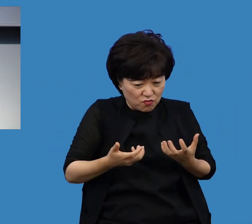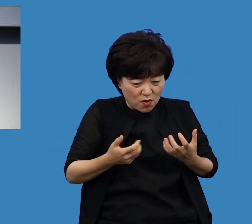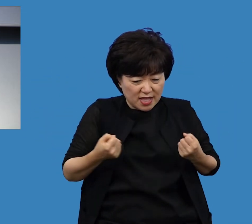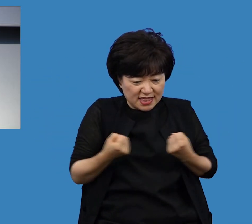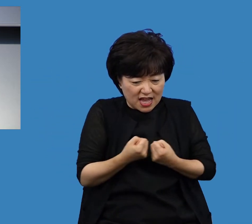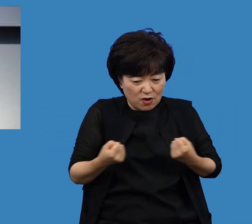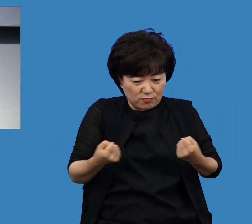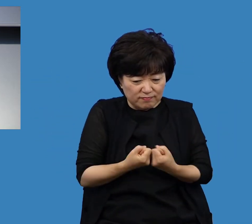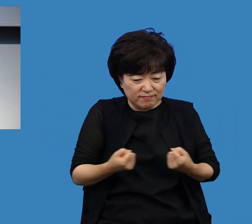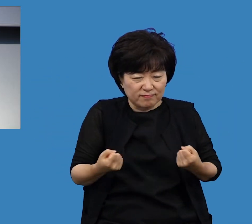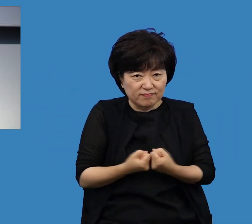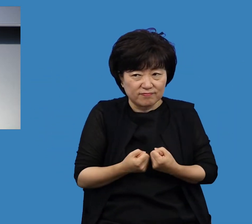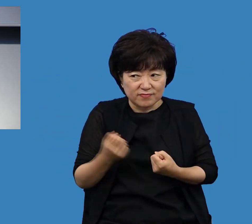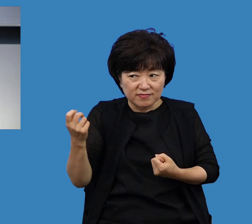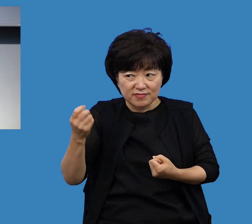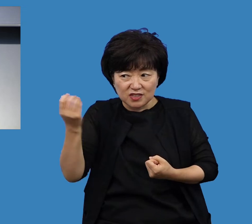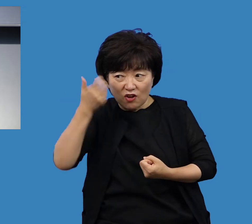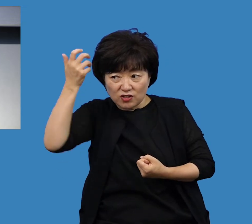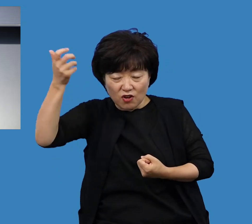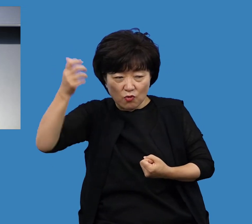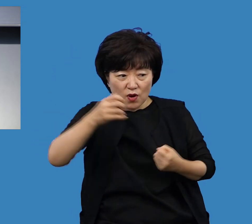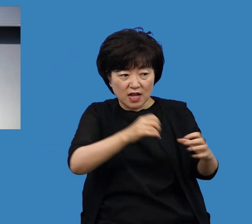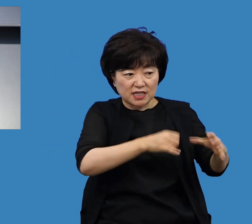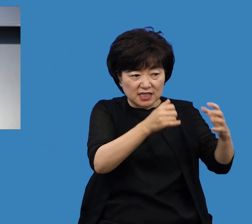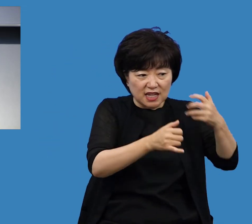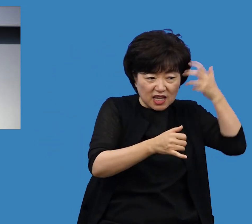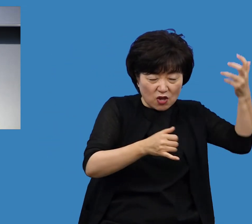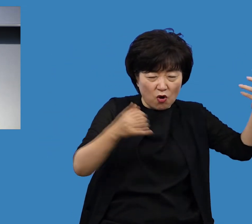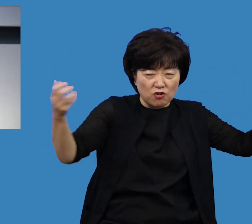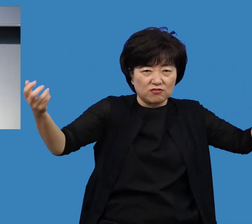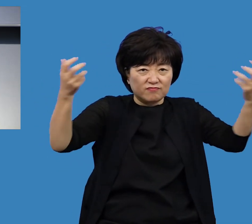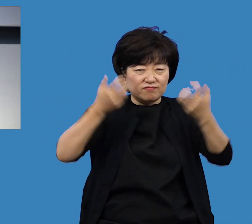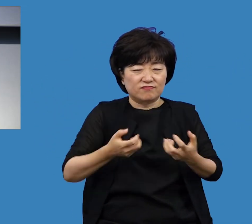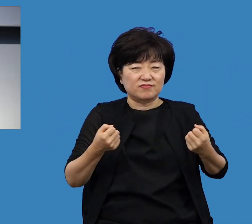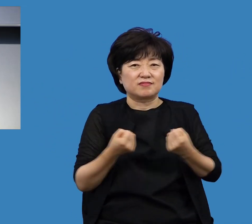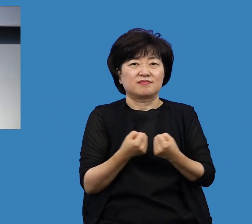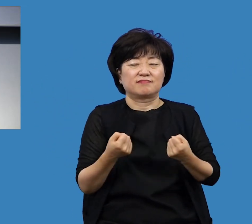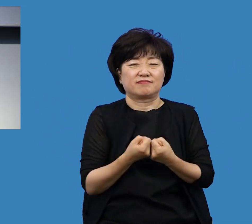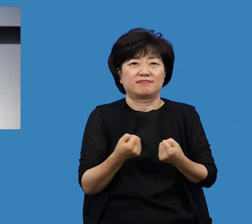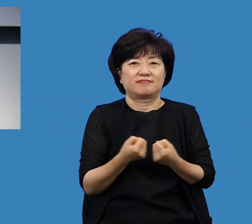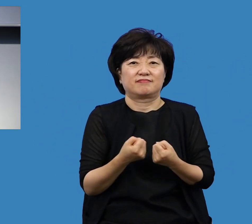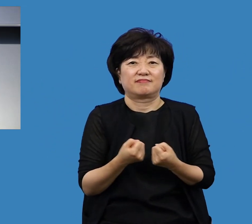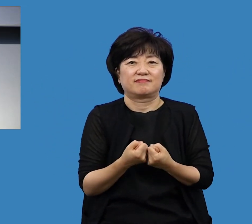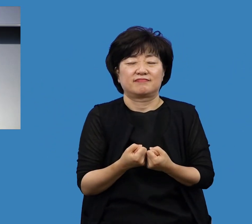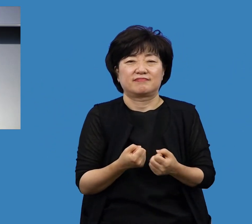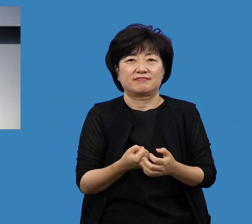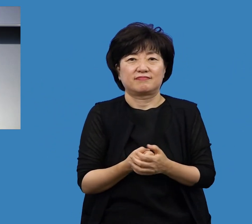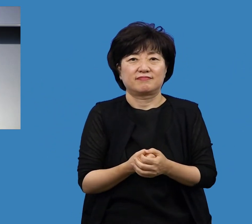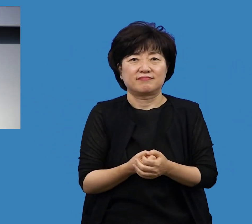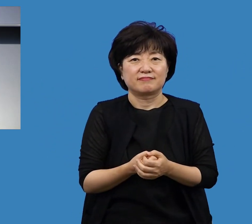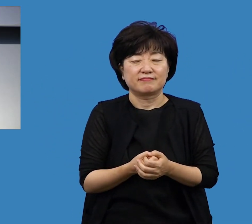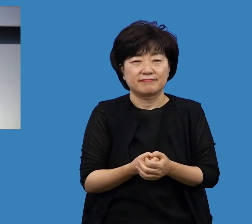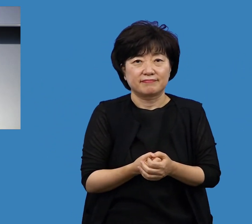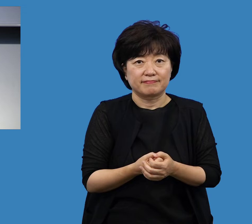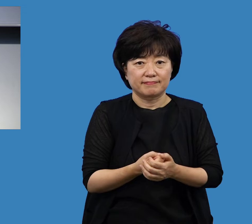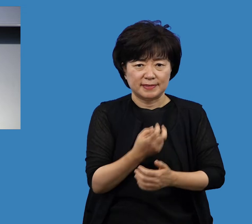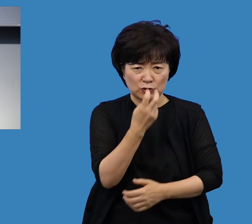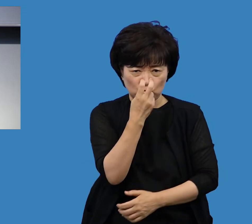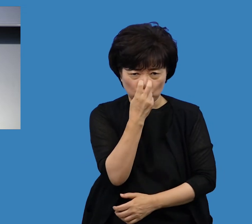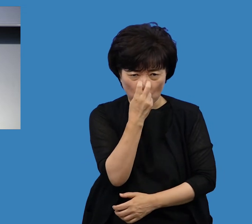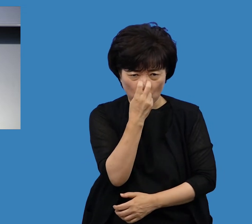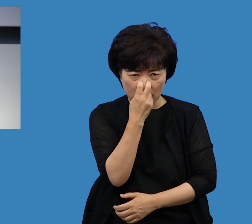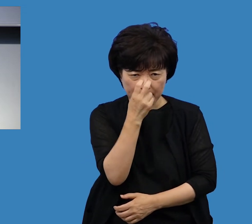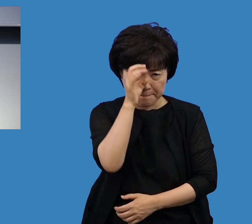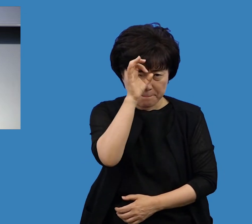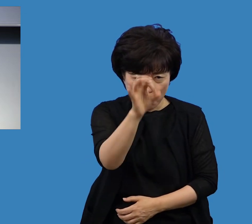싸움. 또한 이것은, 이 주목하여 보게 하는 것은 영이 역사하는 방식이기 때문에 영이